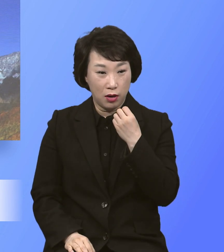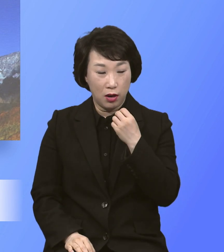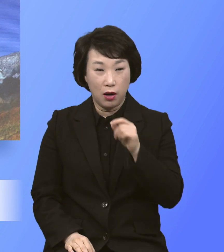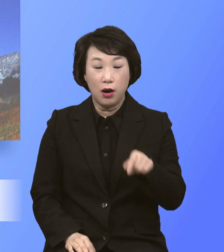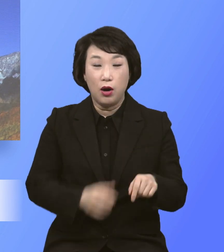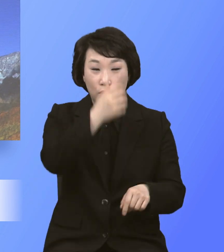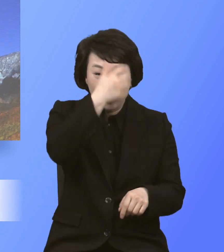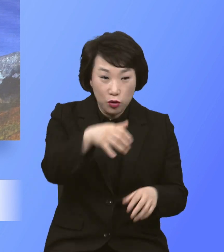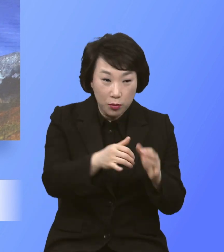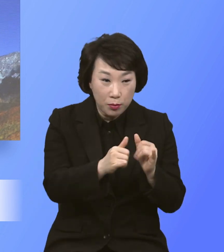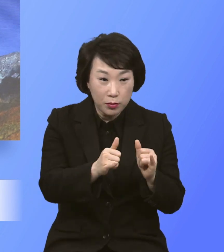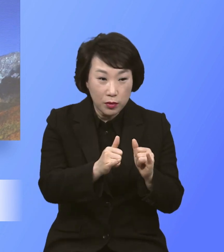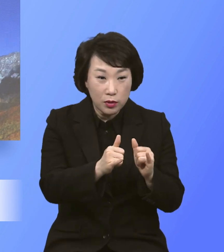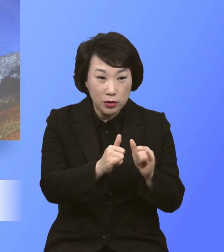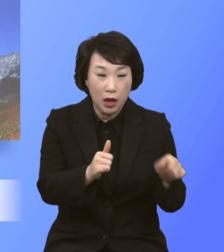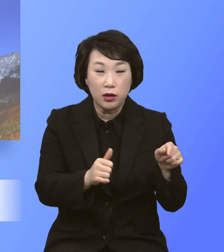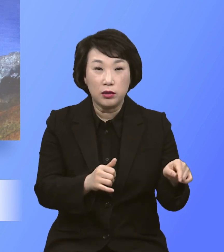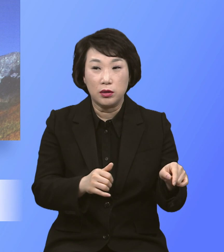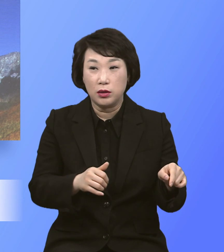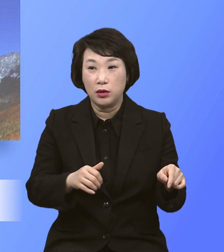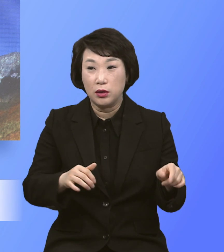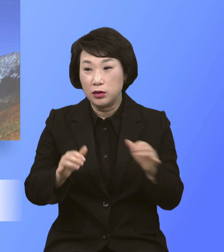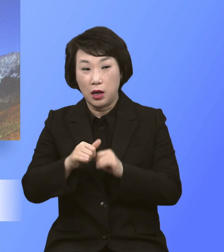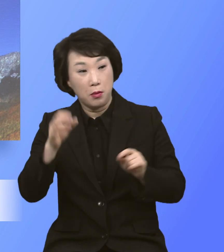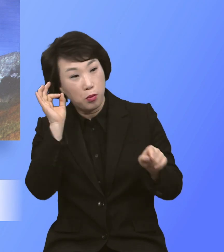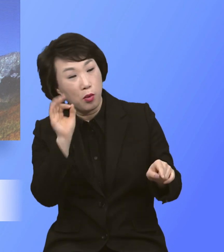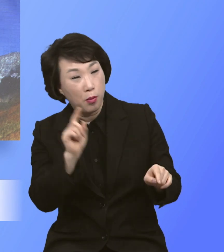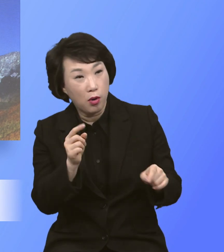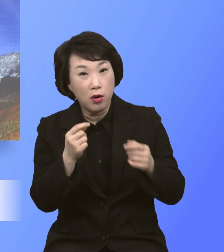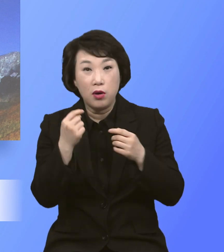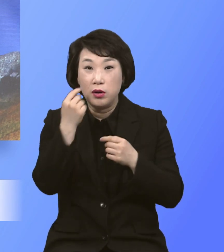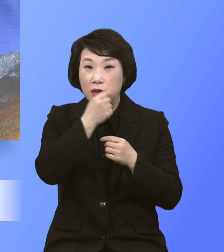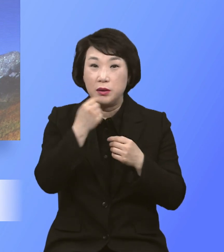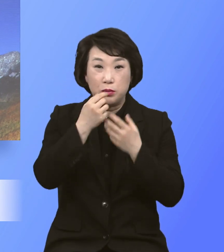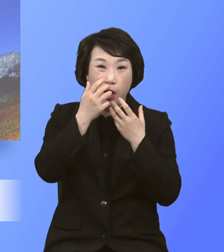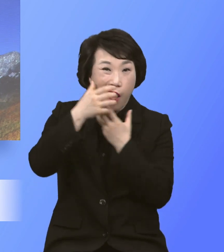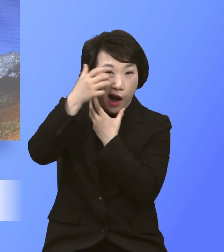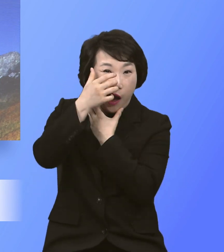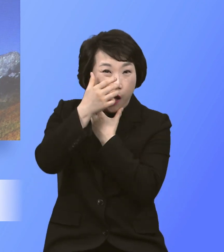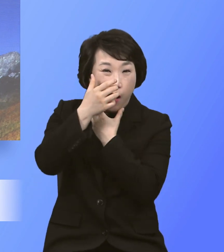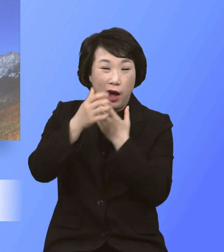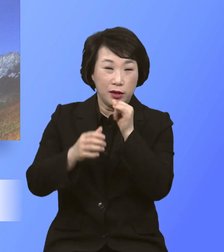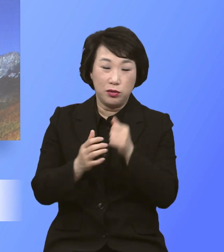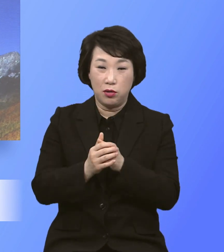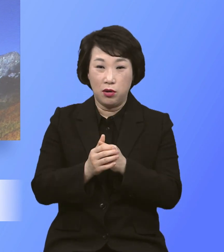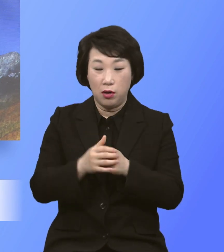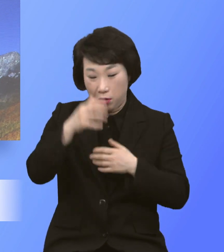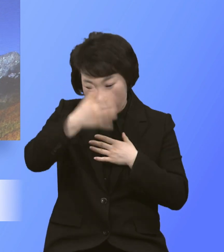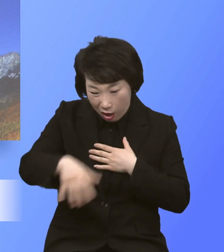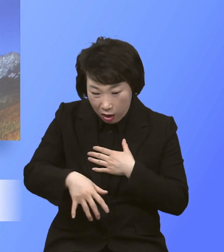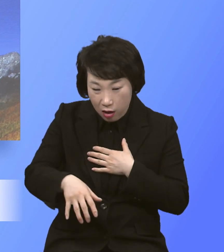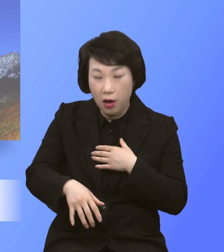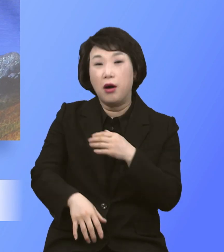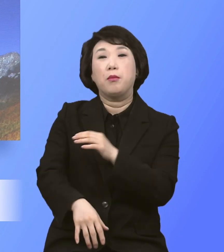중풍병이 남들이 볼 때는 입도 돌아가고 한쪽도 쓰지